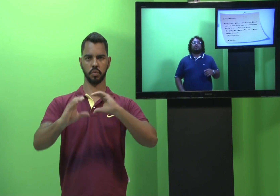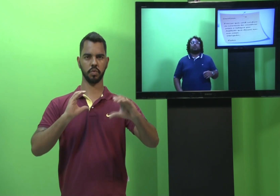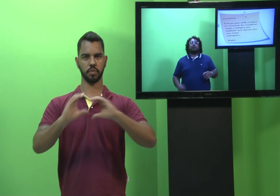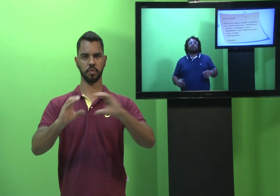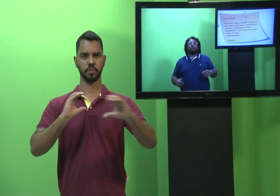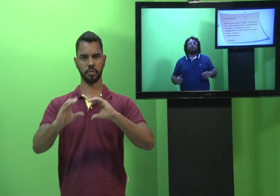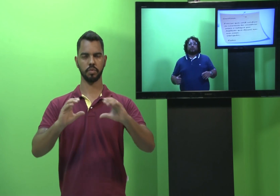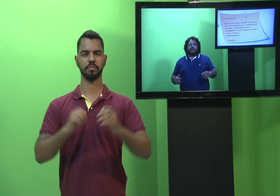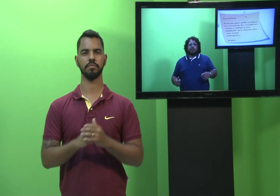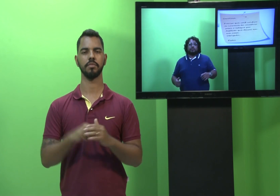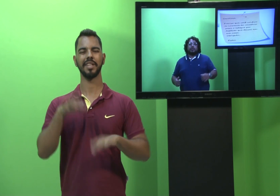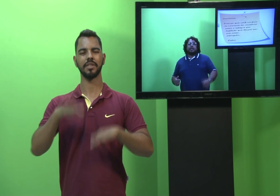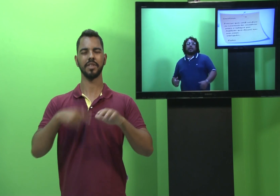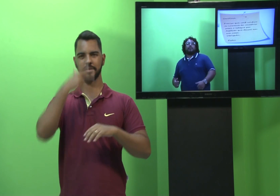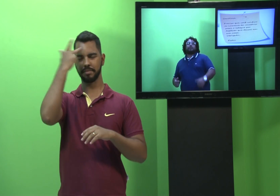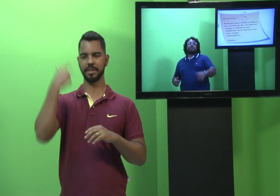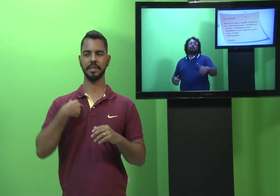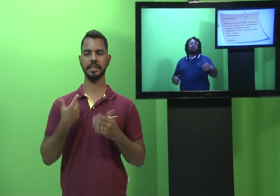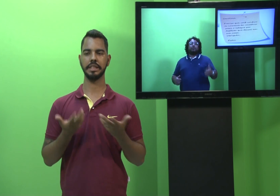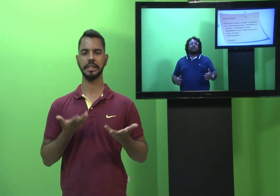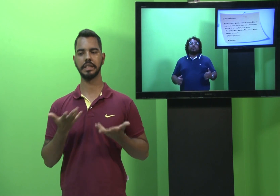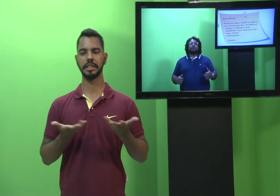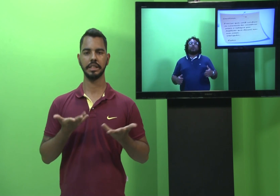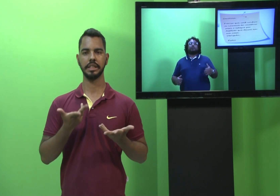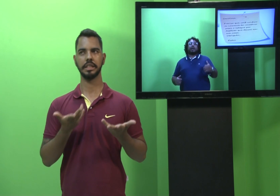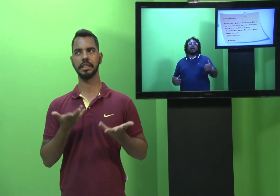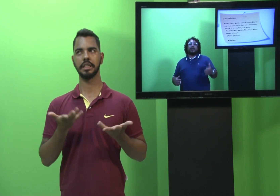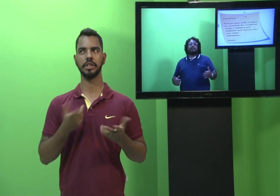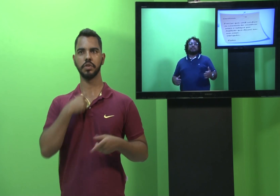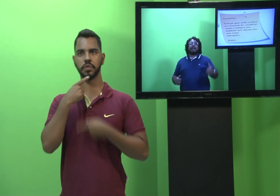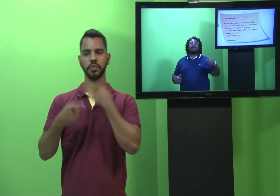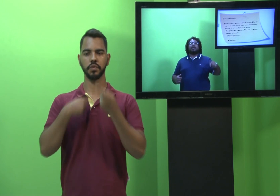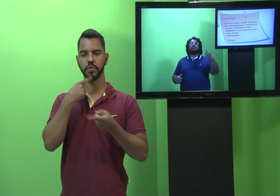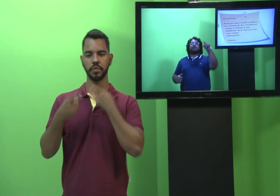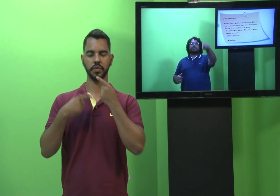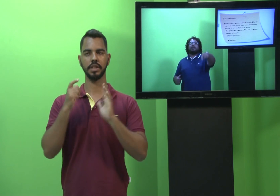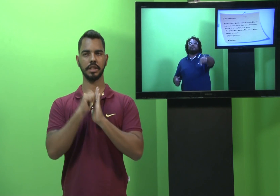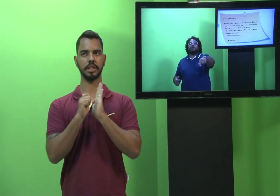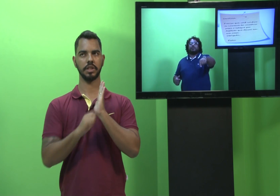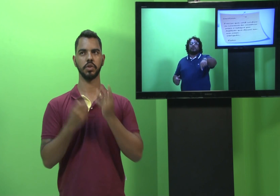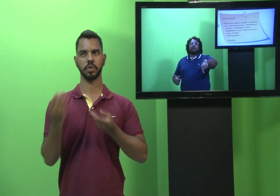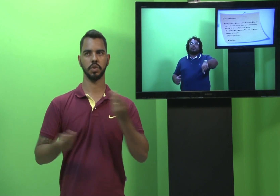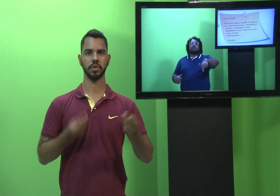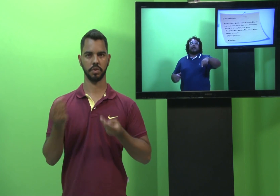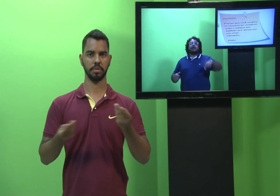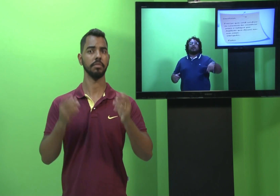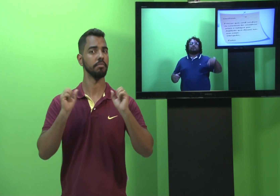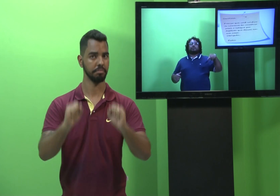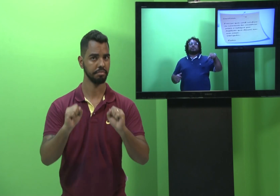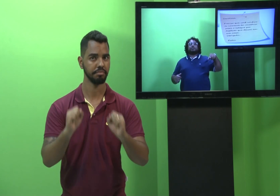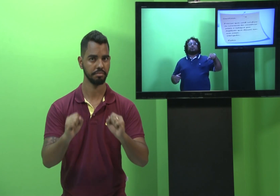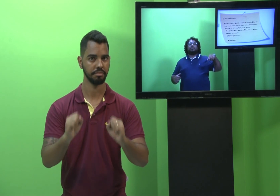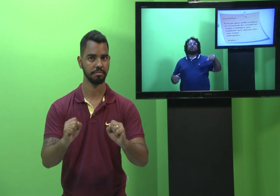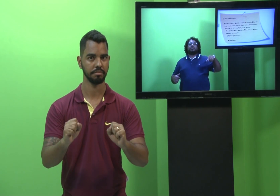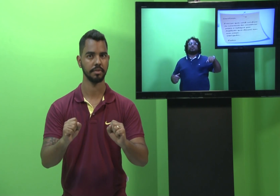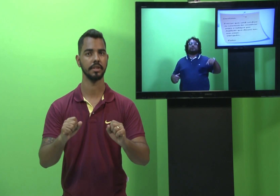no autor do texto, que pode ter dúvidas quanto à clareza daquilo que escreveu, indagando-se se o objetivo